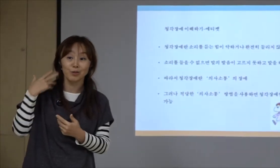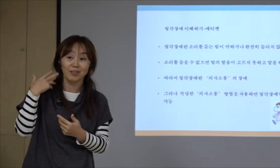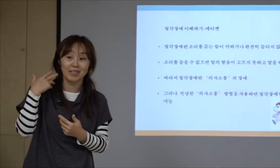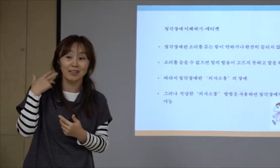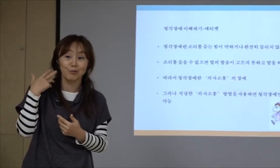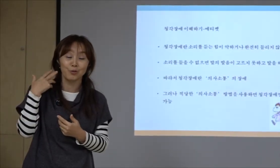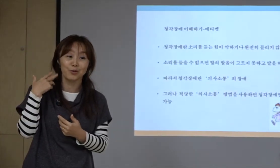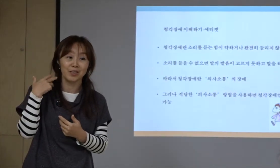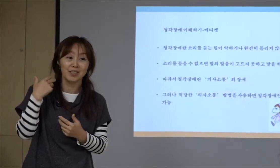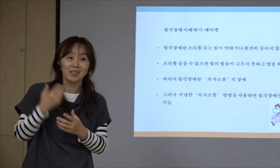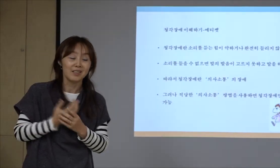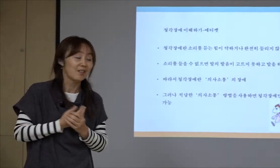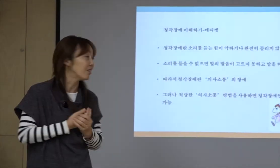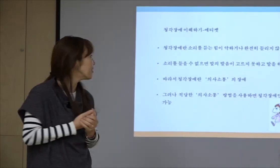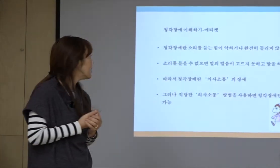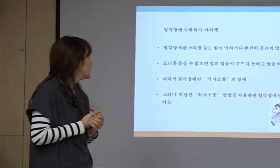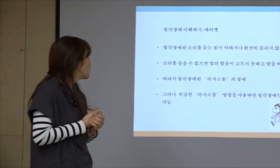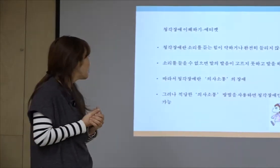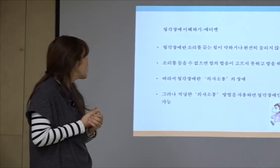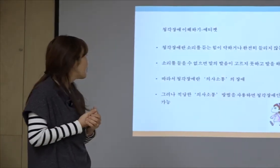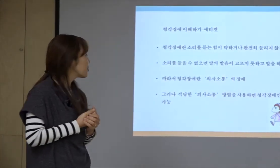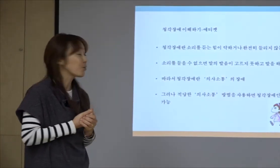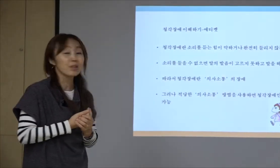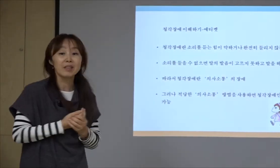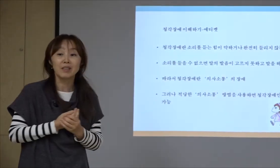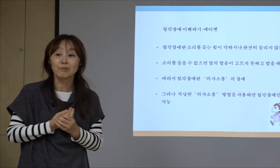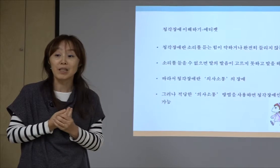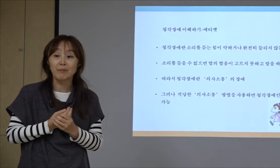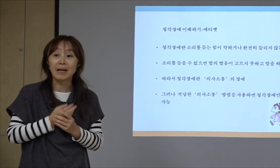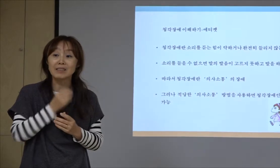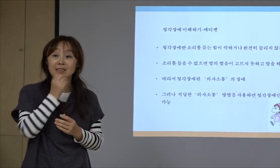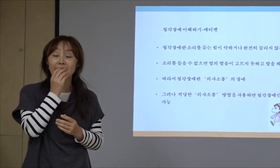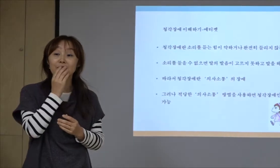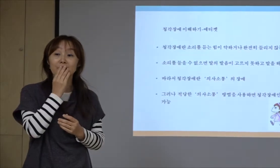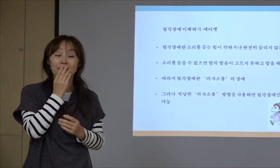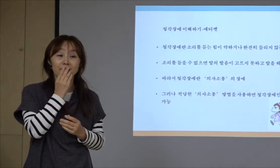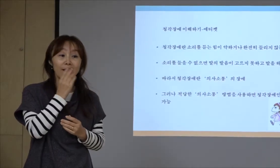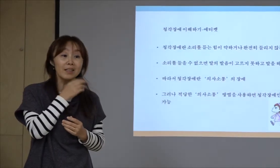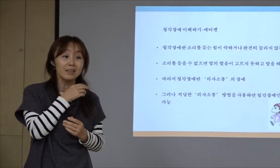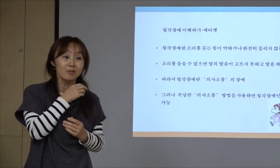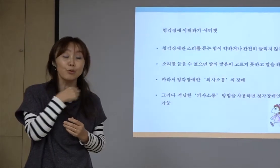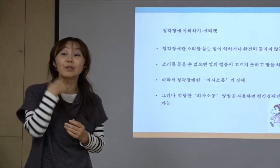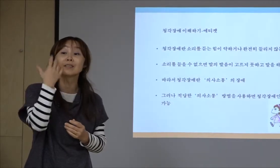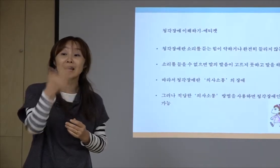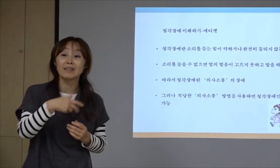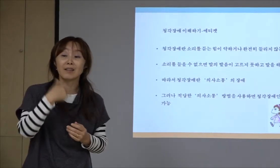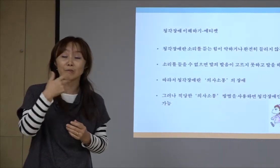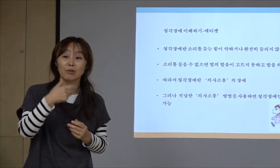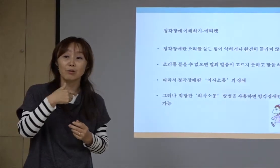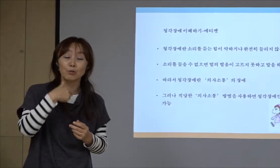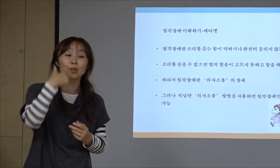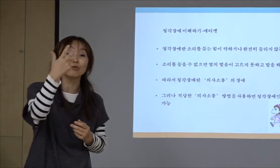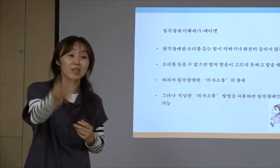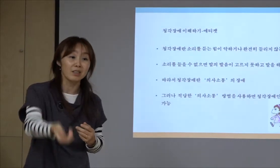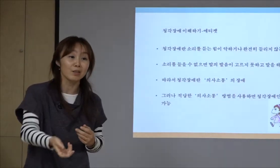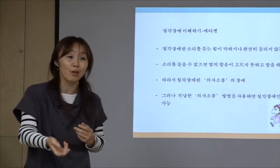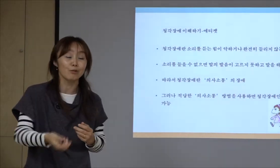목소리예요. 자녀 목소리. 소리를 들어보지 못하기 때문에 말은 자연스럽게 이제 태야 되는 거예요. 소리는 다 내요. 뭐 소리도 지르기도 하고